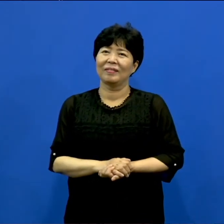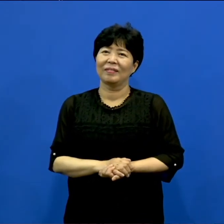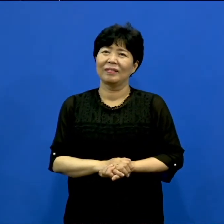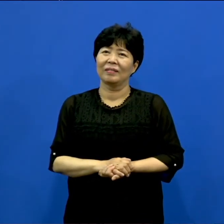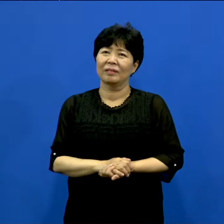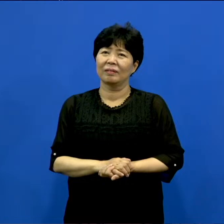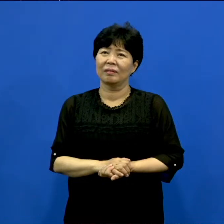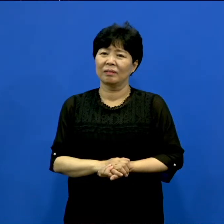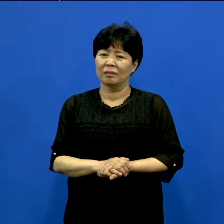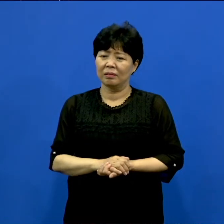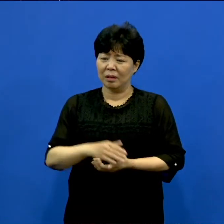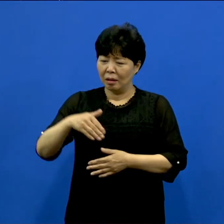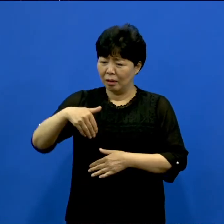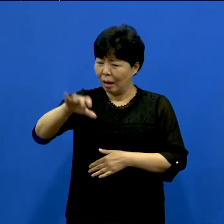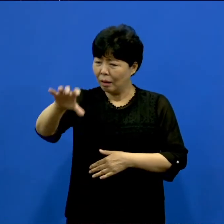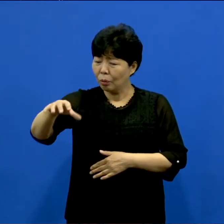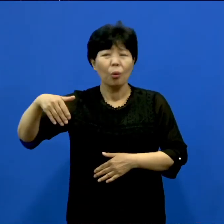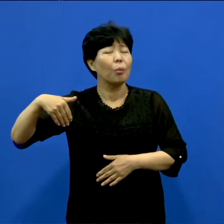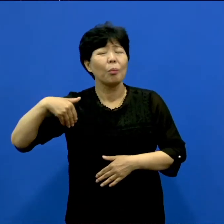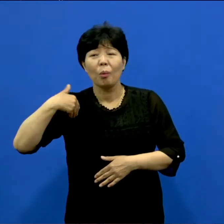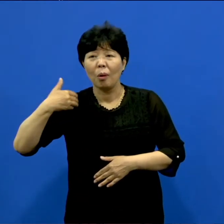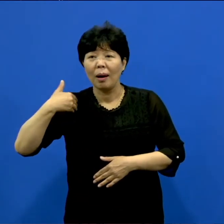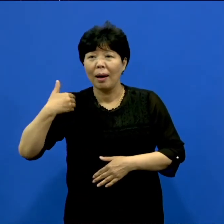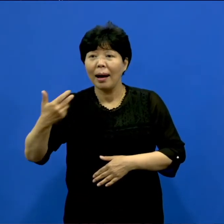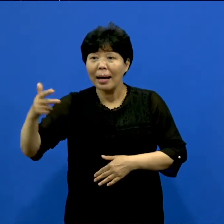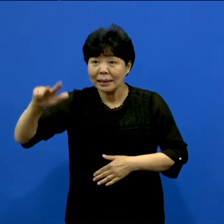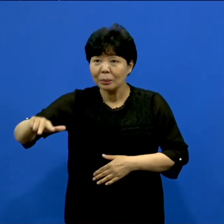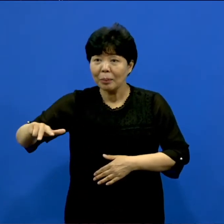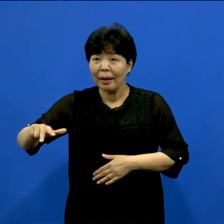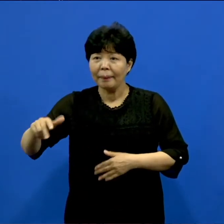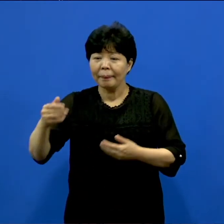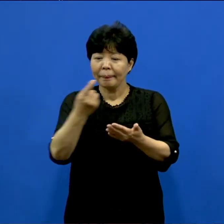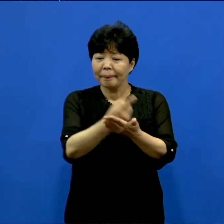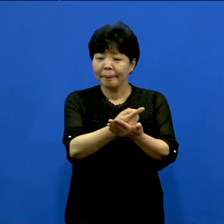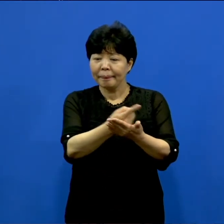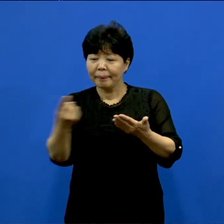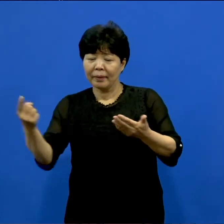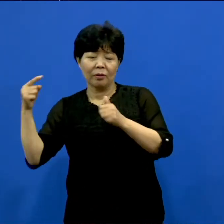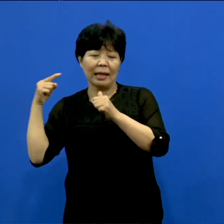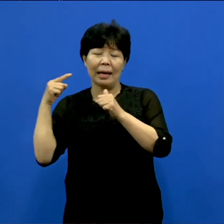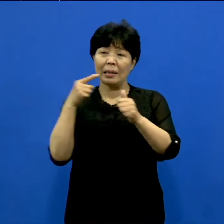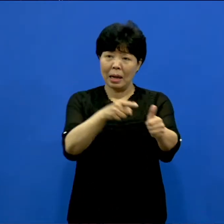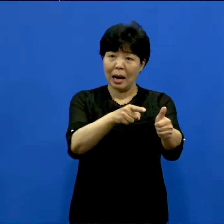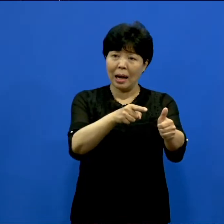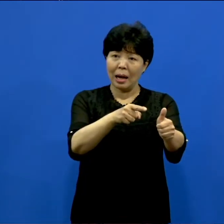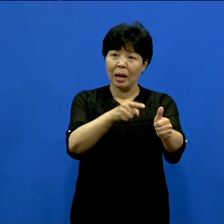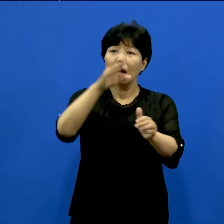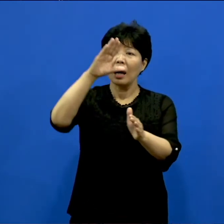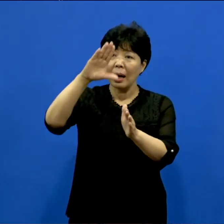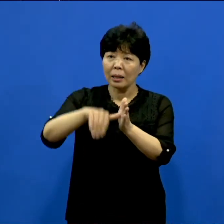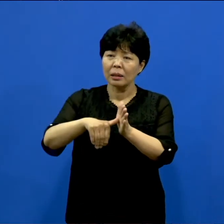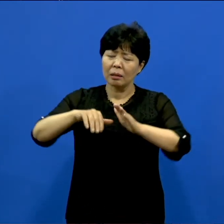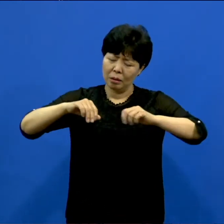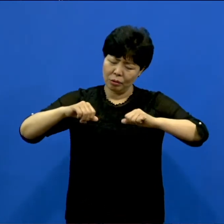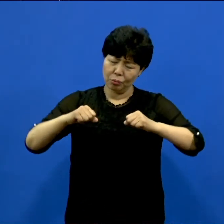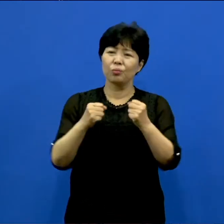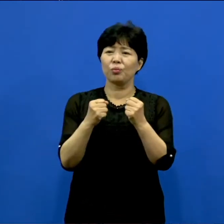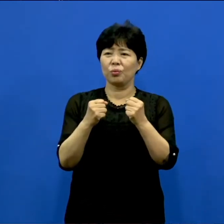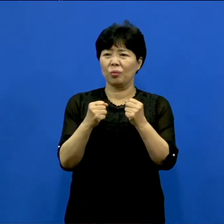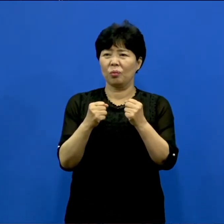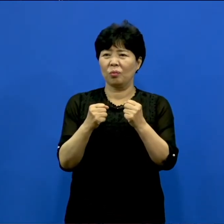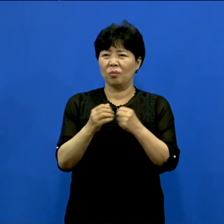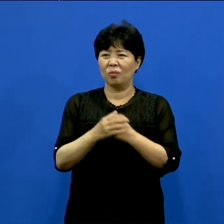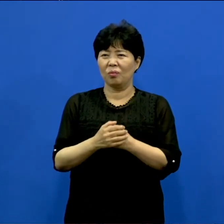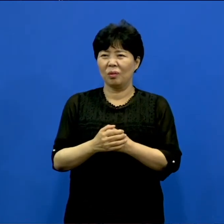어디로 가야 될지도 모르는데 일단 떠나라는 명령에 그냥 떠난 거예요. 내가 지시할 땅으로 가라는 거예요. 이게